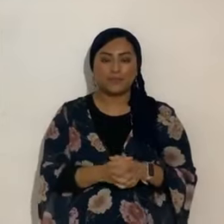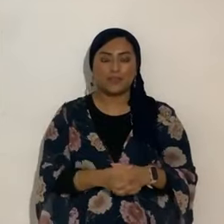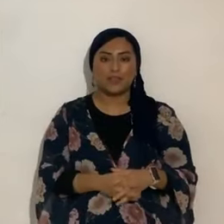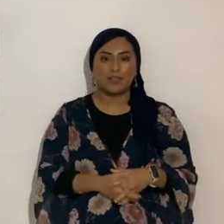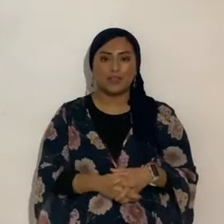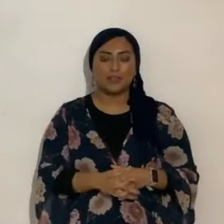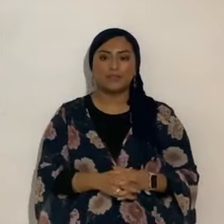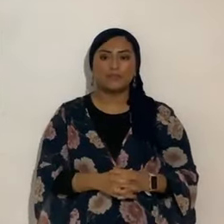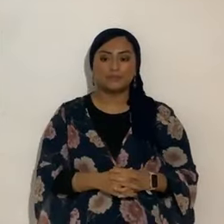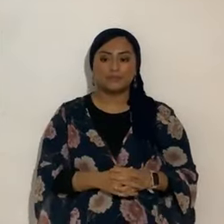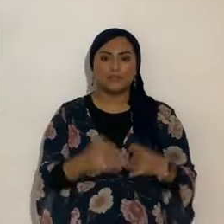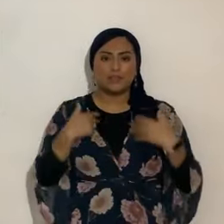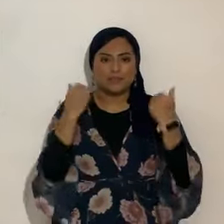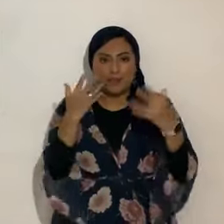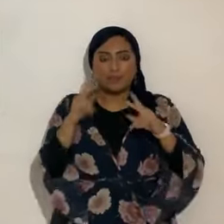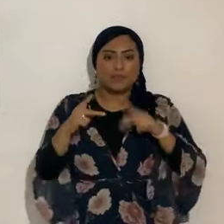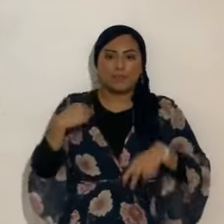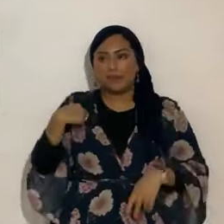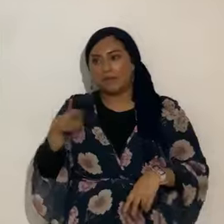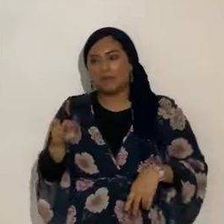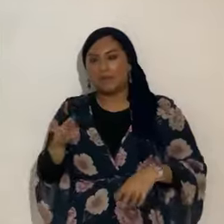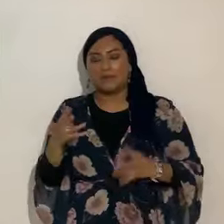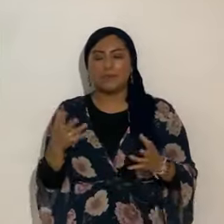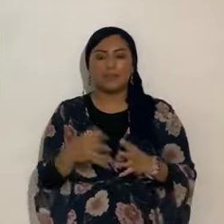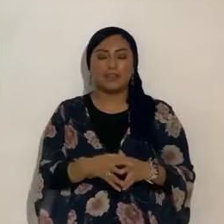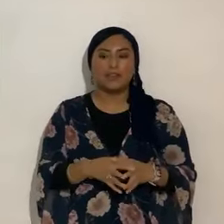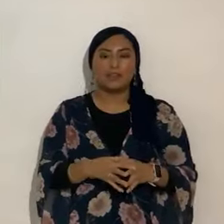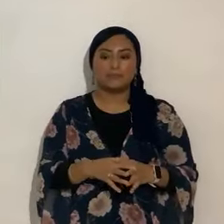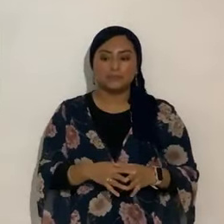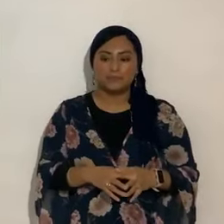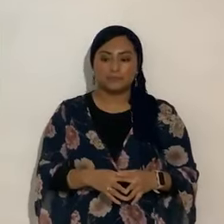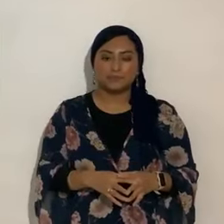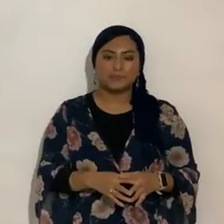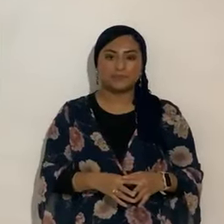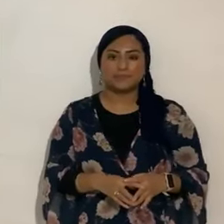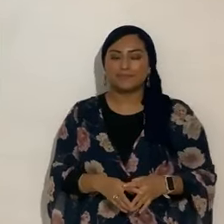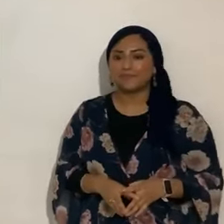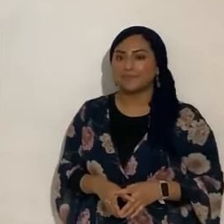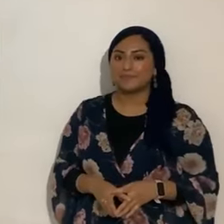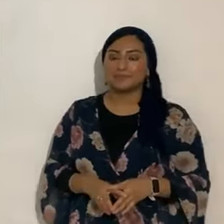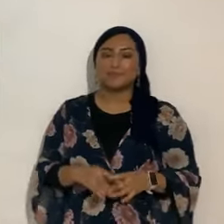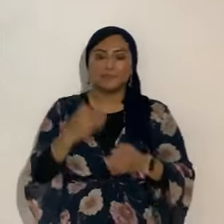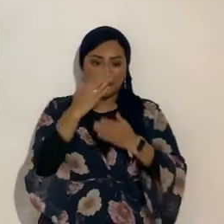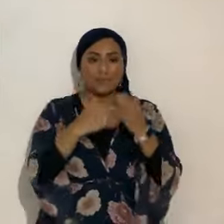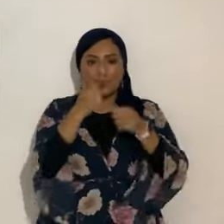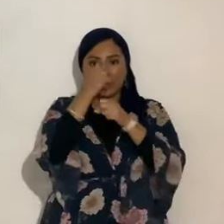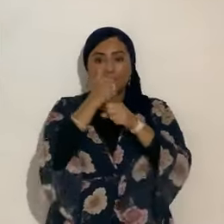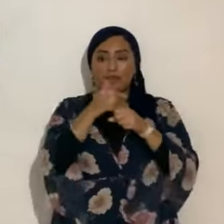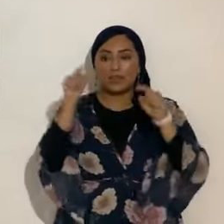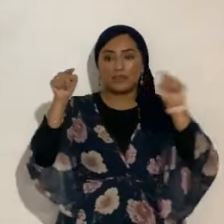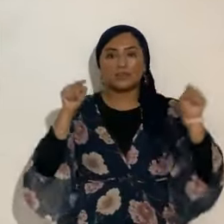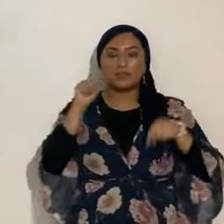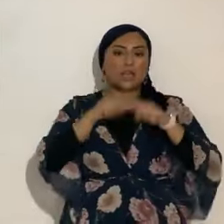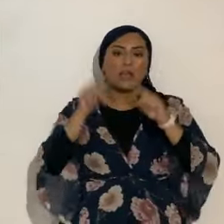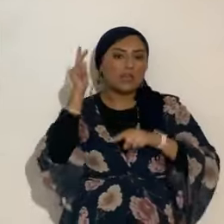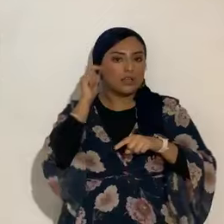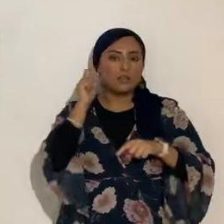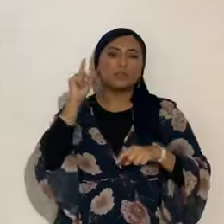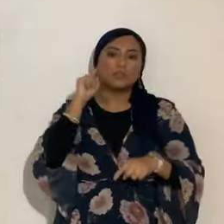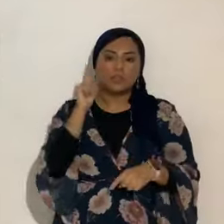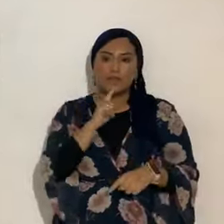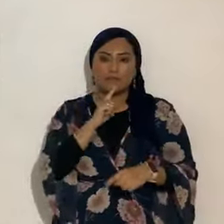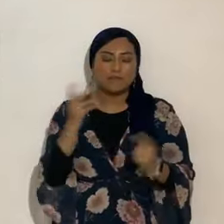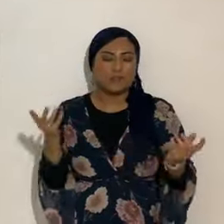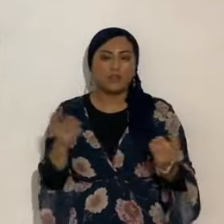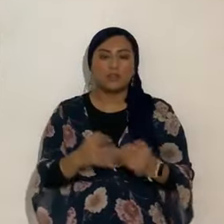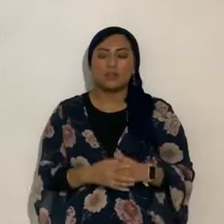nadie, porque hay muchos religiosos que se dan golpes del pecho. No se dice así. Discapacitados auditivos y de